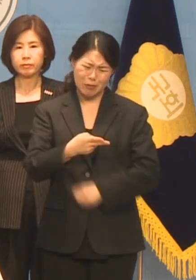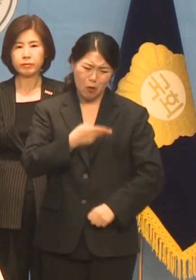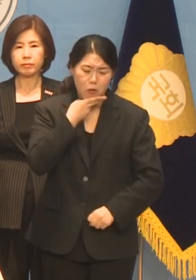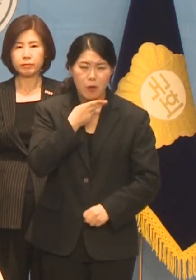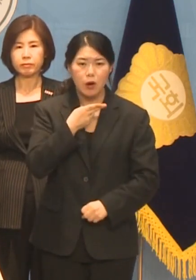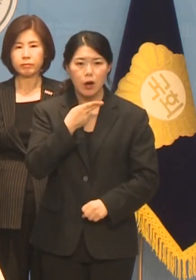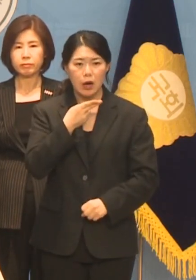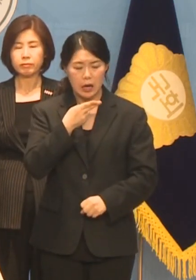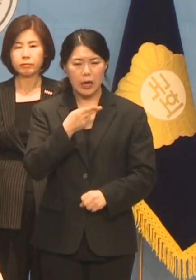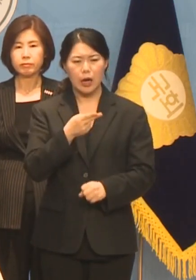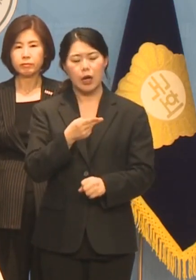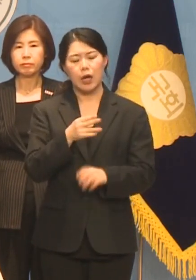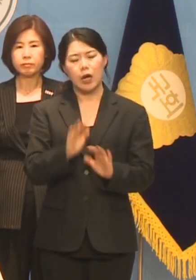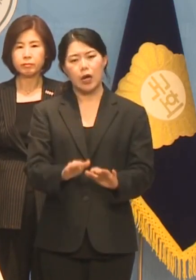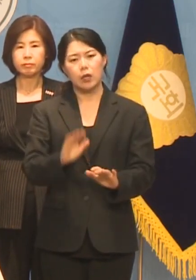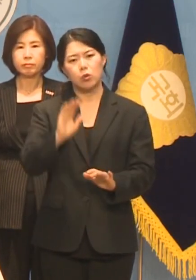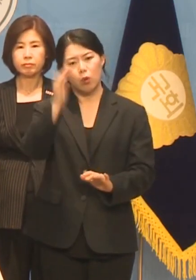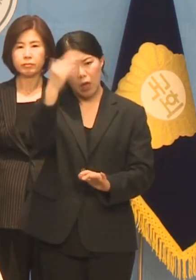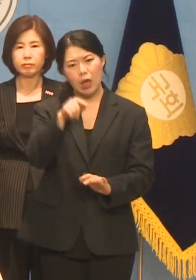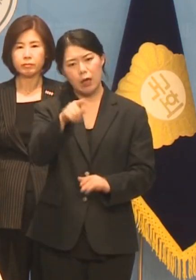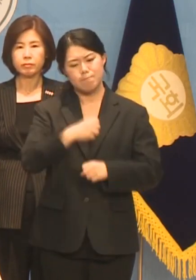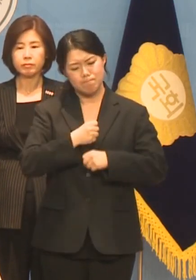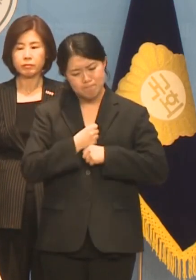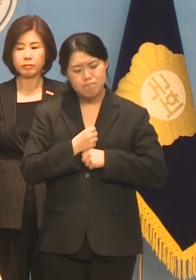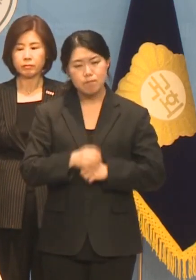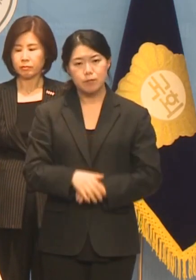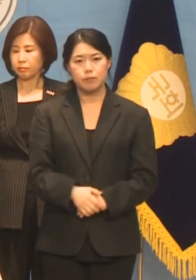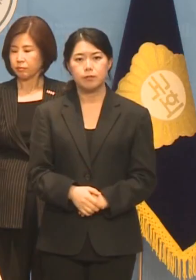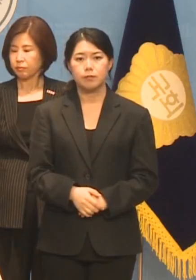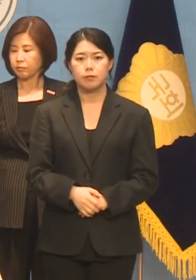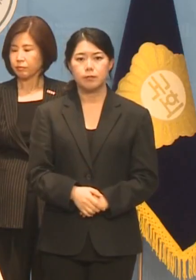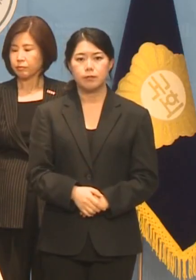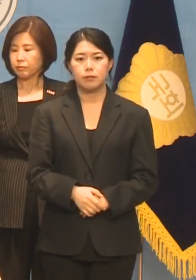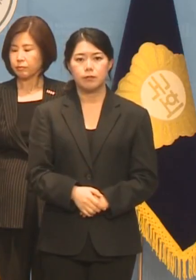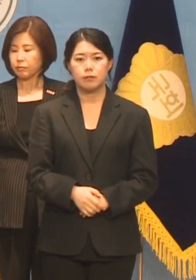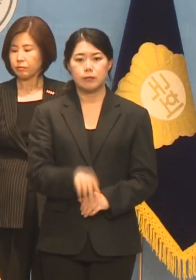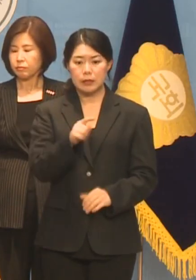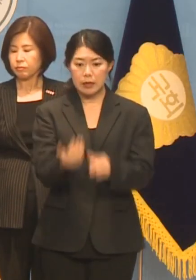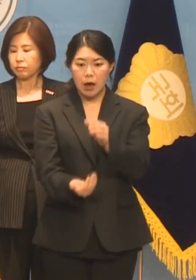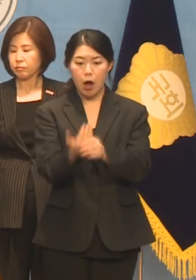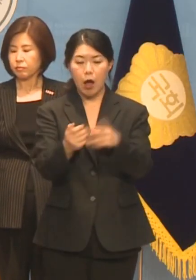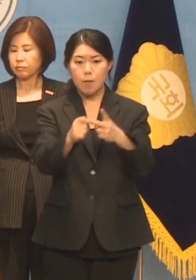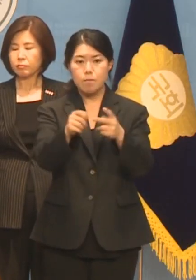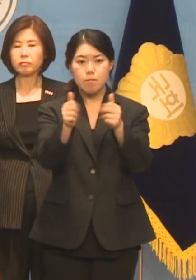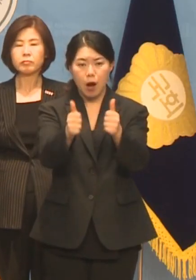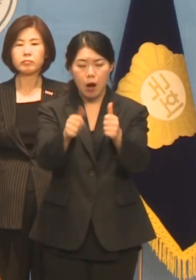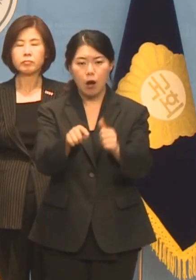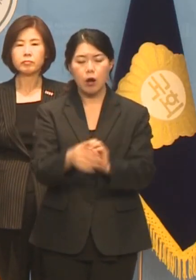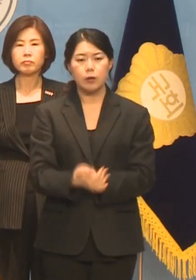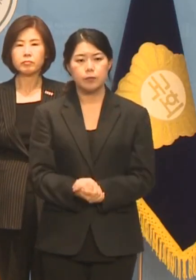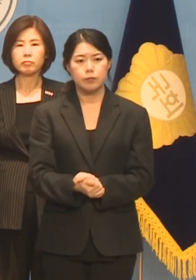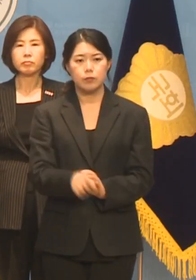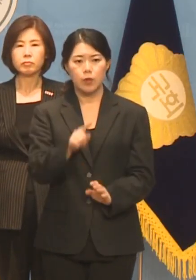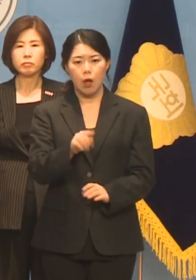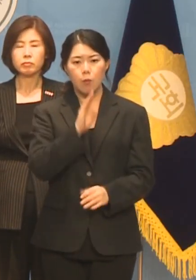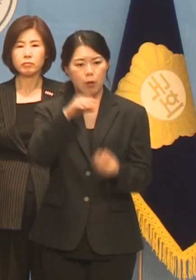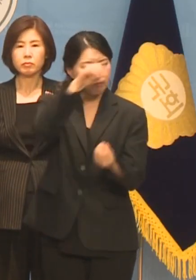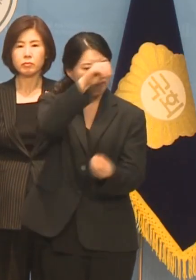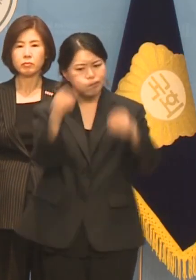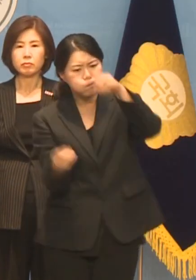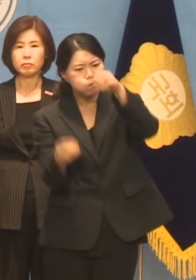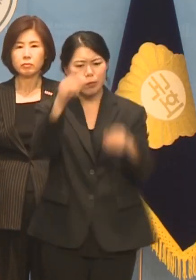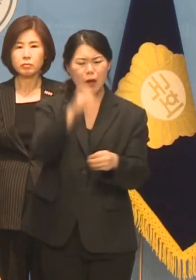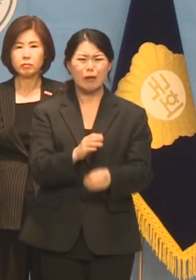없어질 것이라는 것을 유의해야 할 것입니다. 이 사건 2심 판단은 이리 보아도 저리